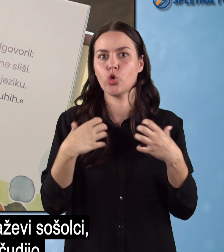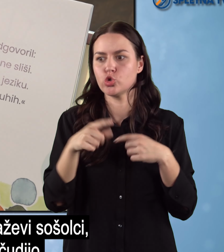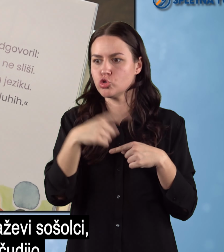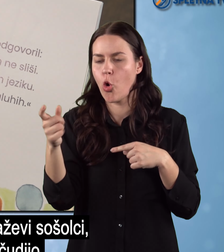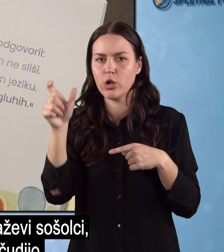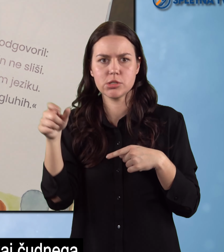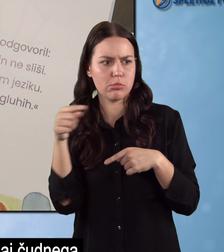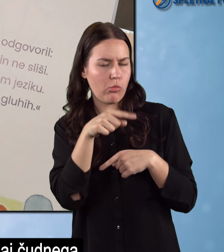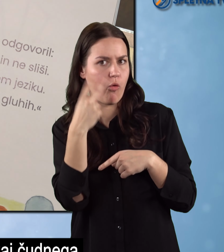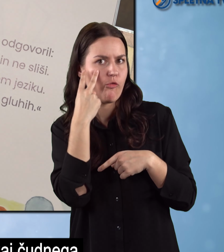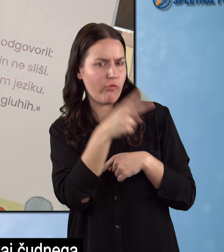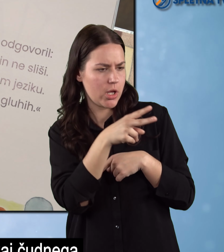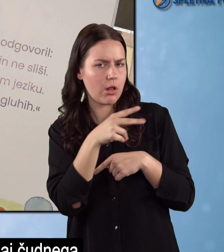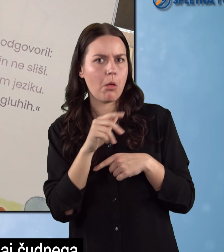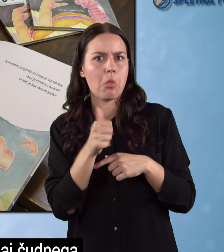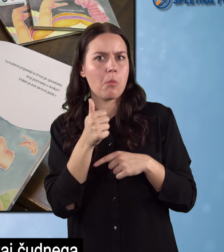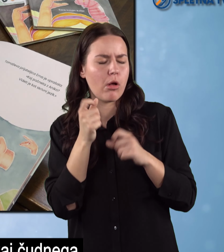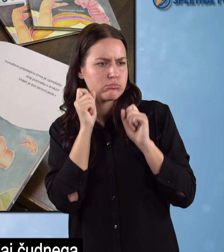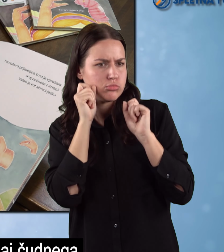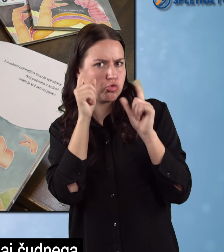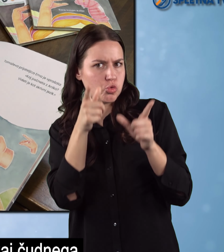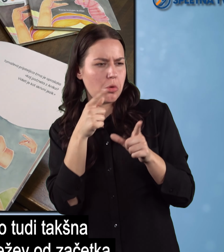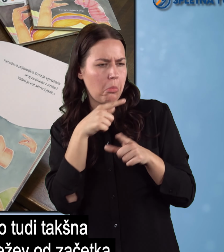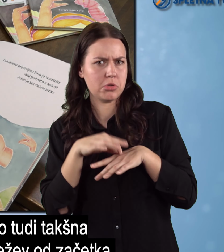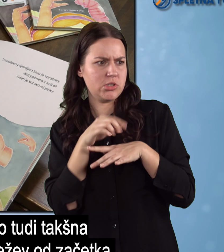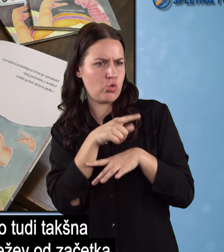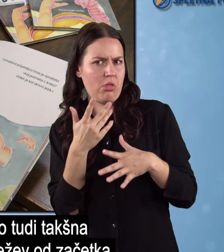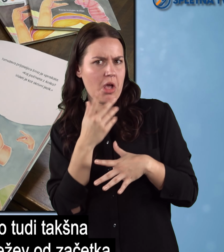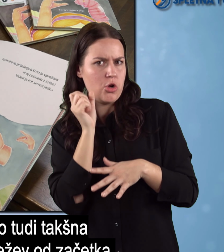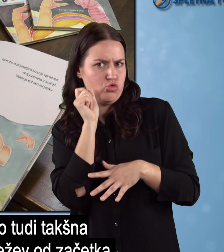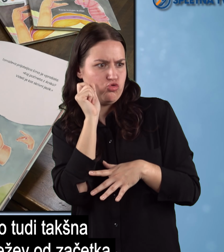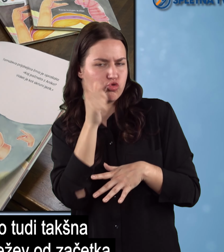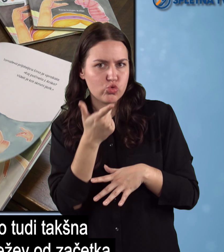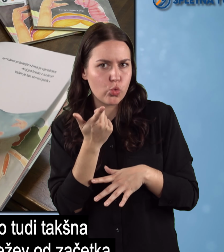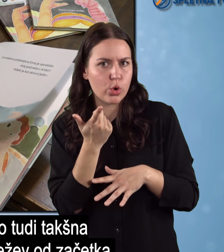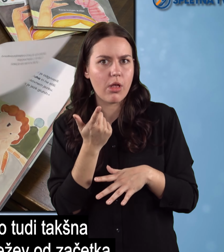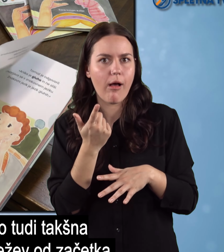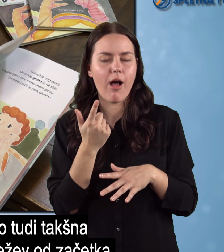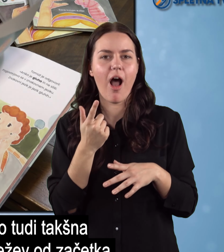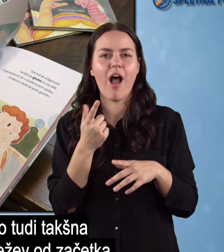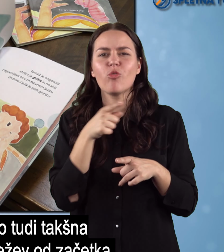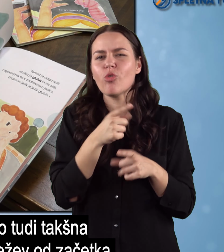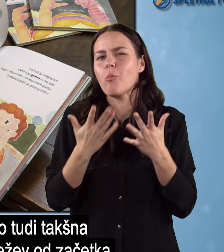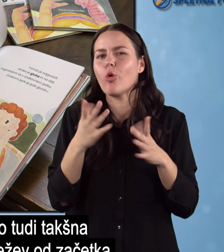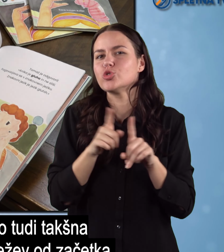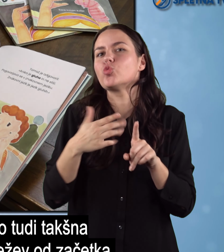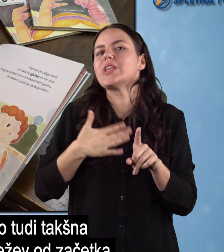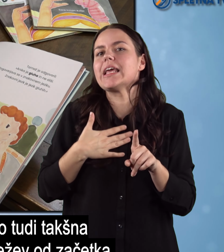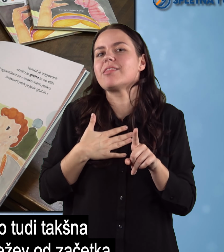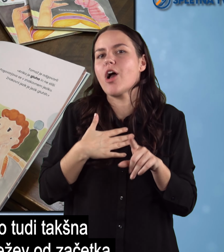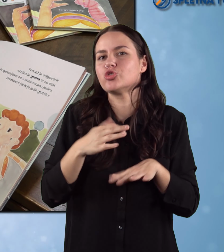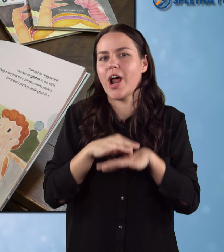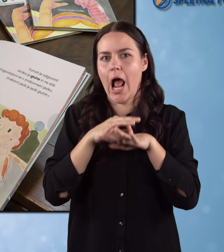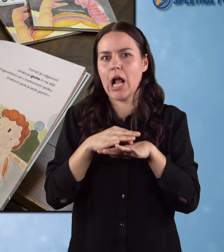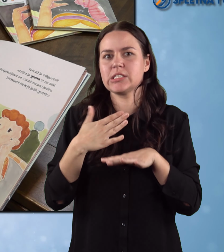najprej čudijo, se jim zdi to nekaj čudnega, se mi zdi, to je tudi takšna reakcija nas nevedneža od